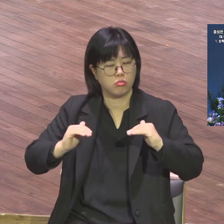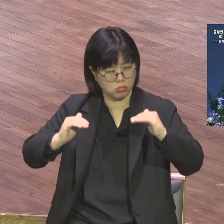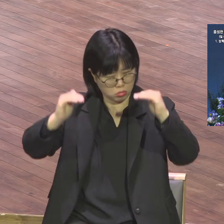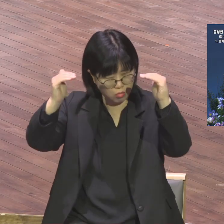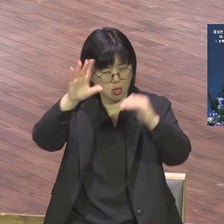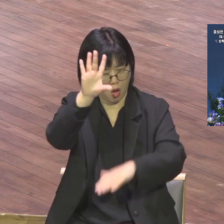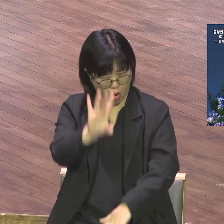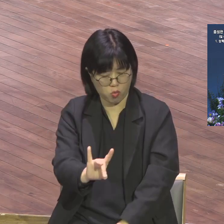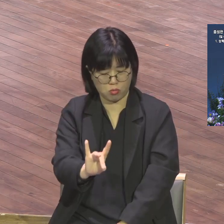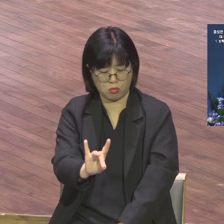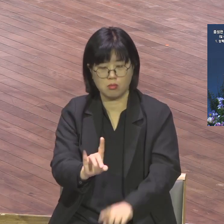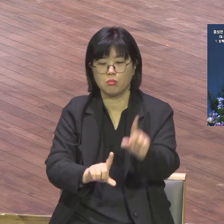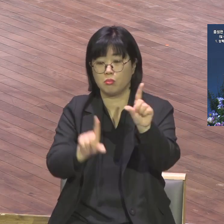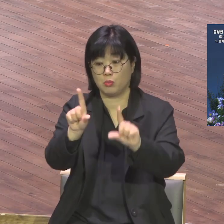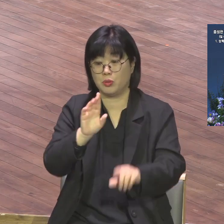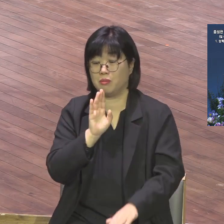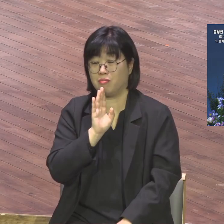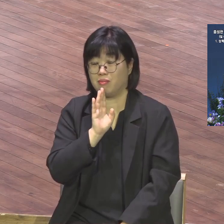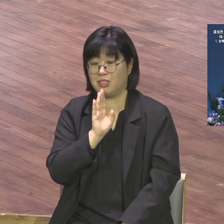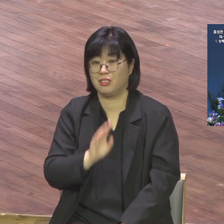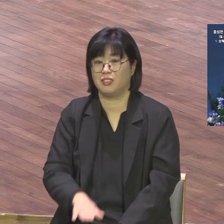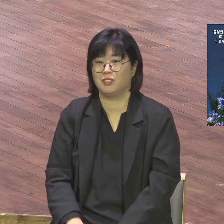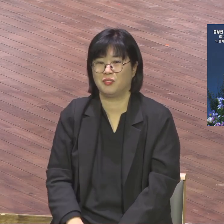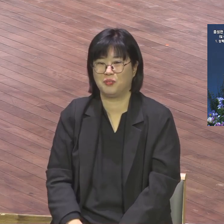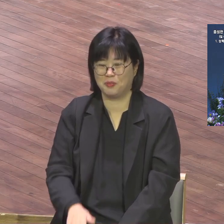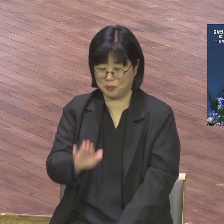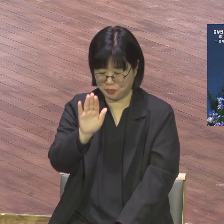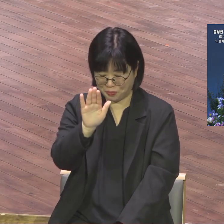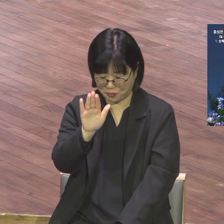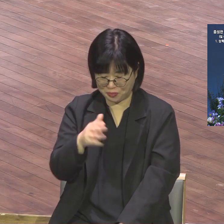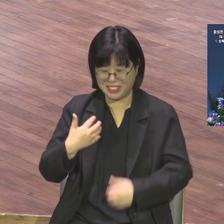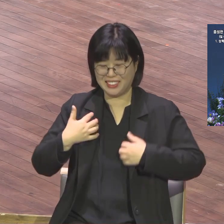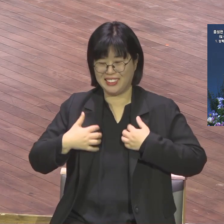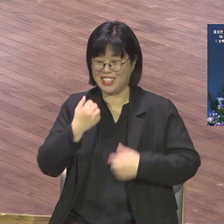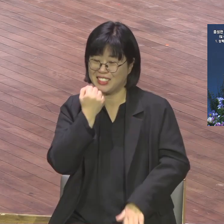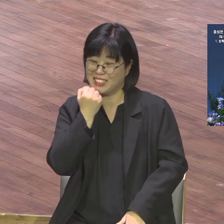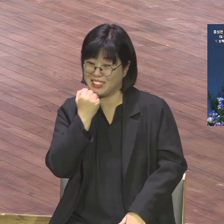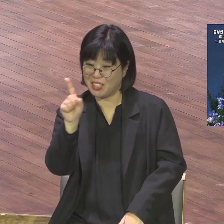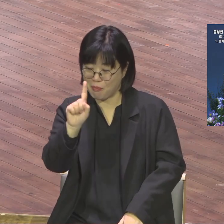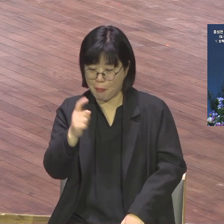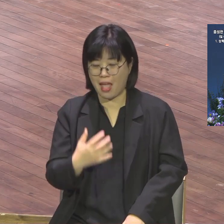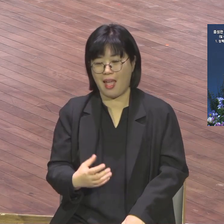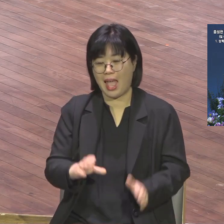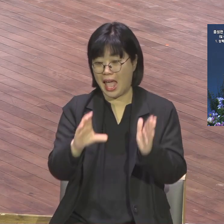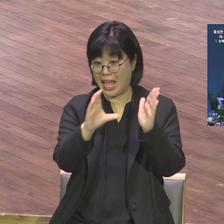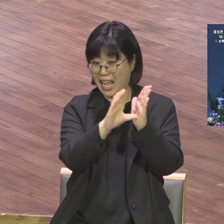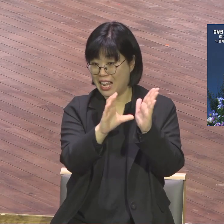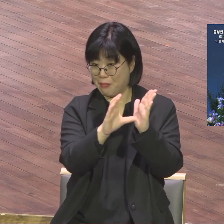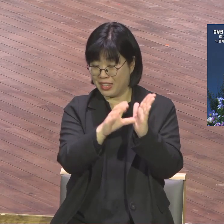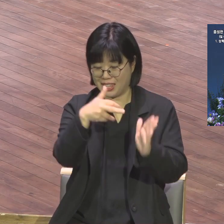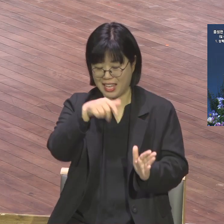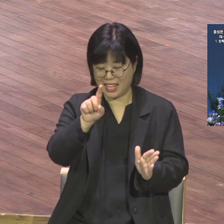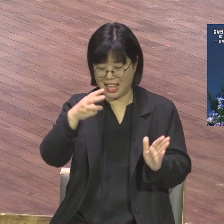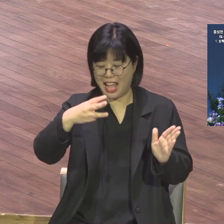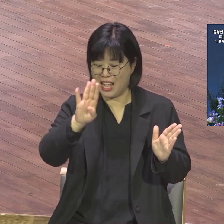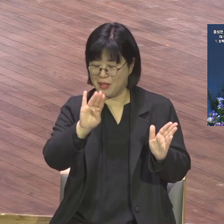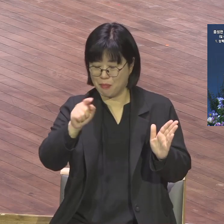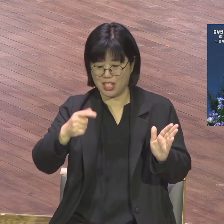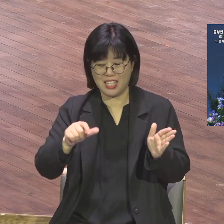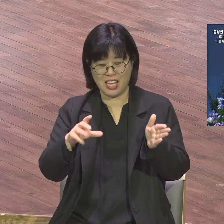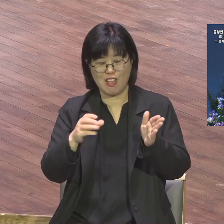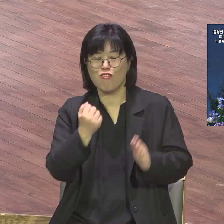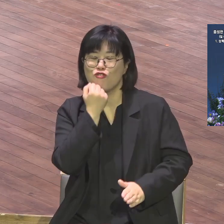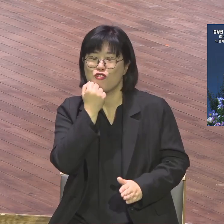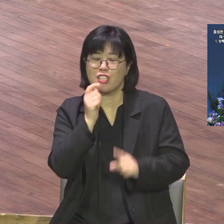칼빈이 그랬어요 주머니가 회개하지 않은 것은 회개가 아니다 그랬어요 주머니가 회개해야 회개지 회개 안